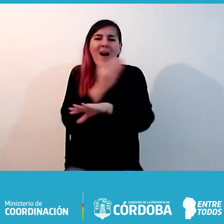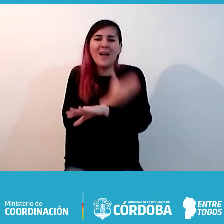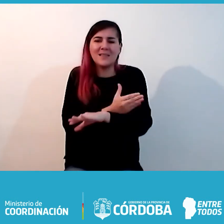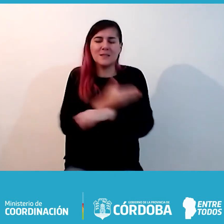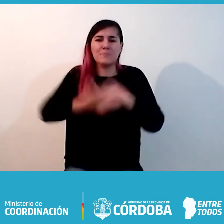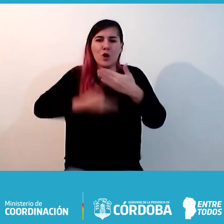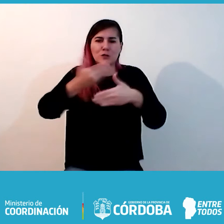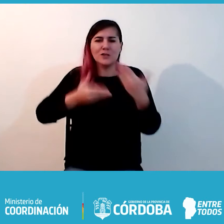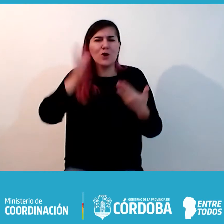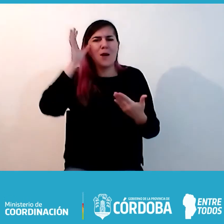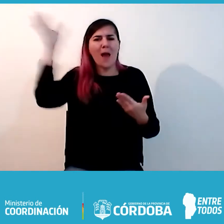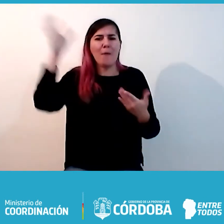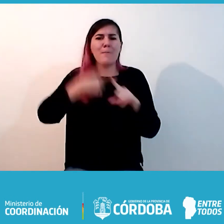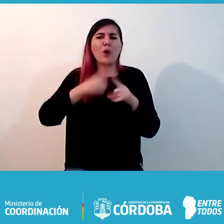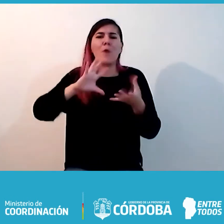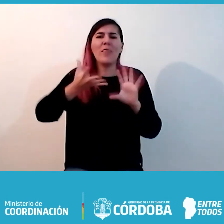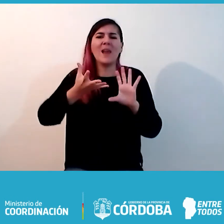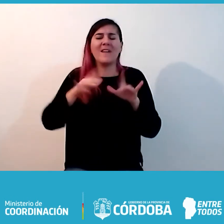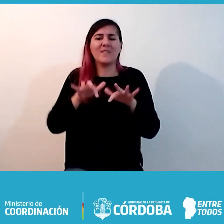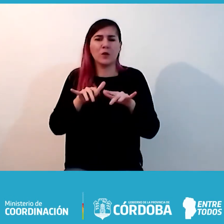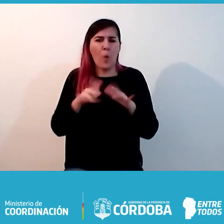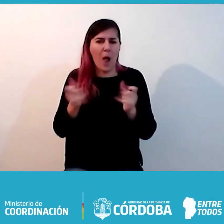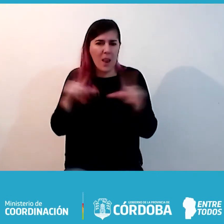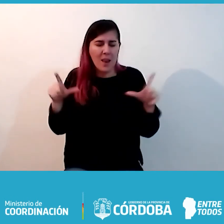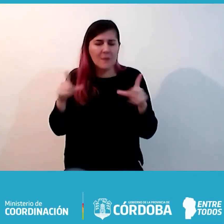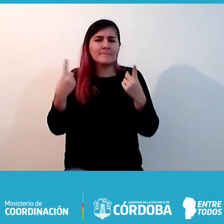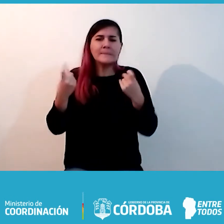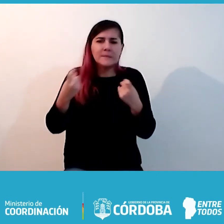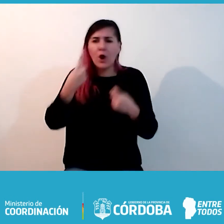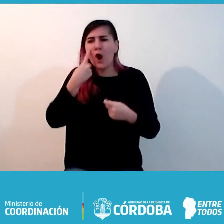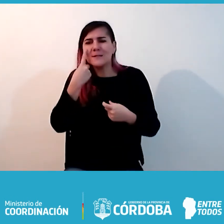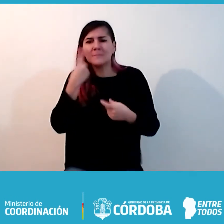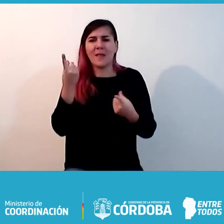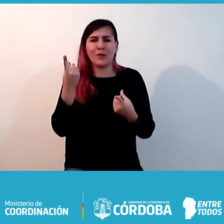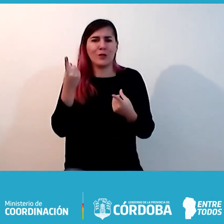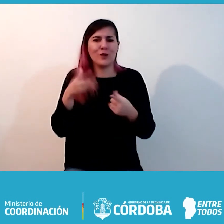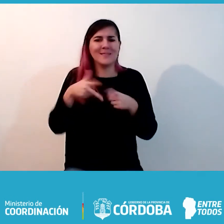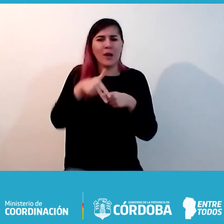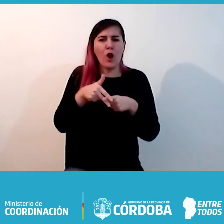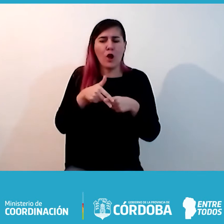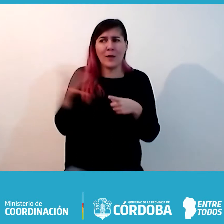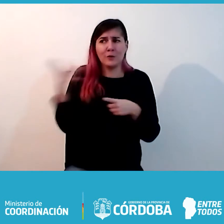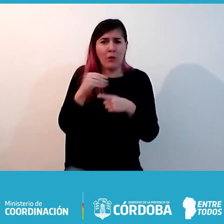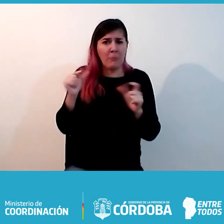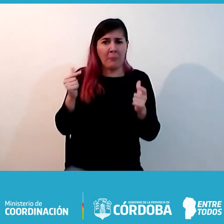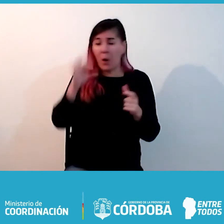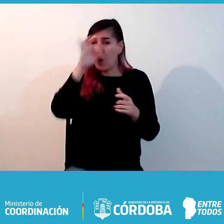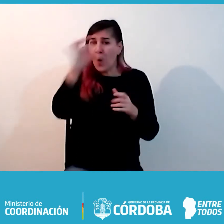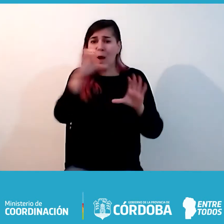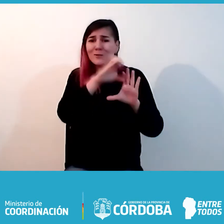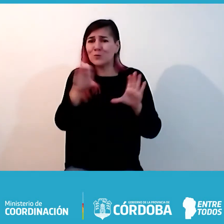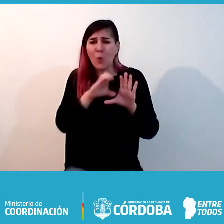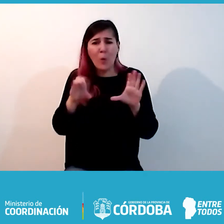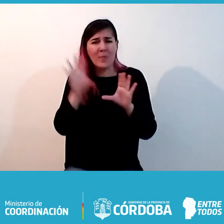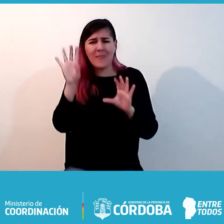agravado ello por la modalidad virtual que implica tener conocimientos y tecnología que no todos tienen. Aclara que nunca usó Zoom ni relata las dificultades que